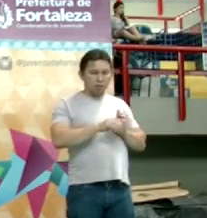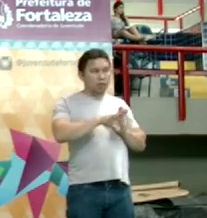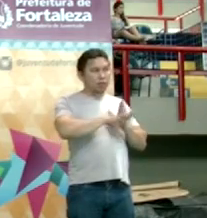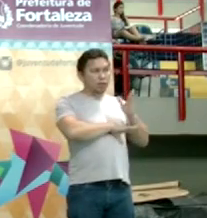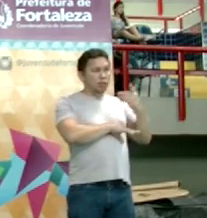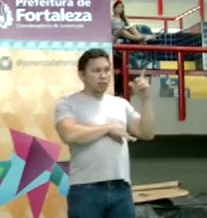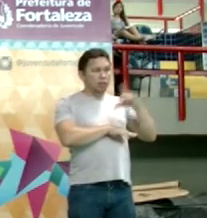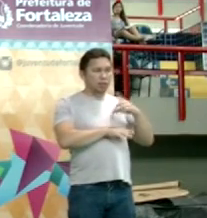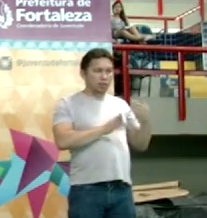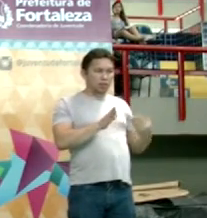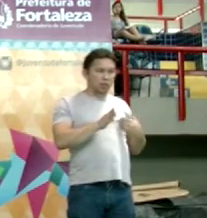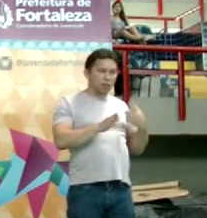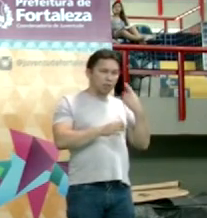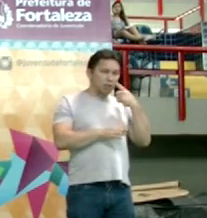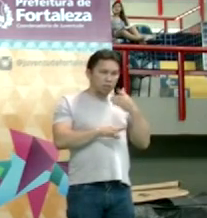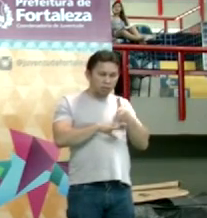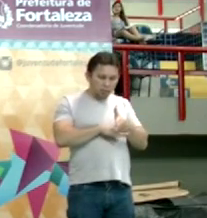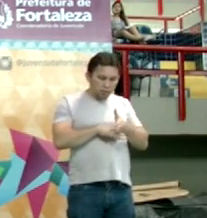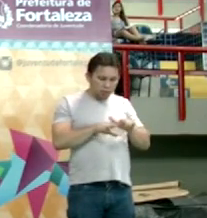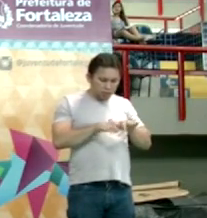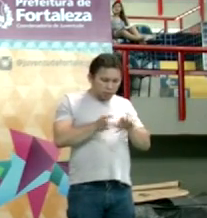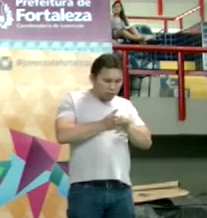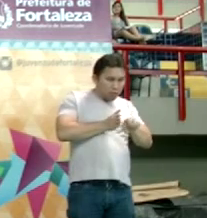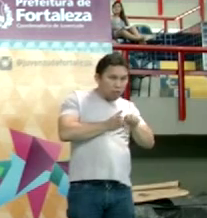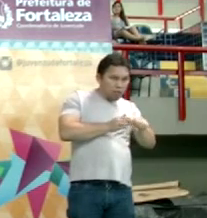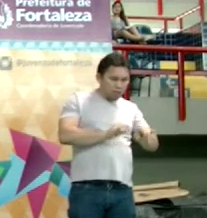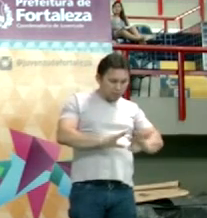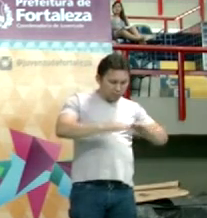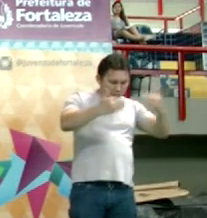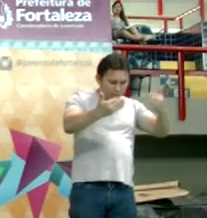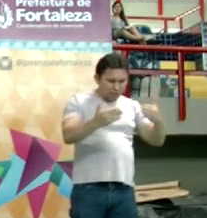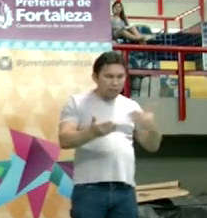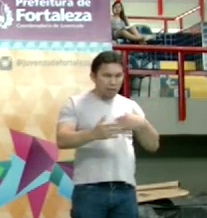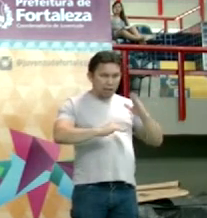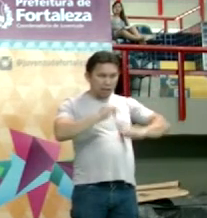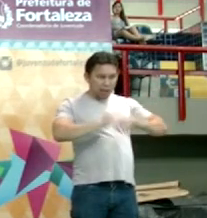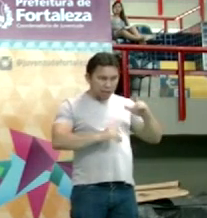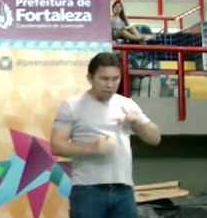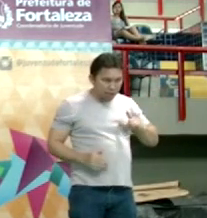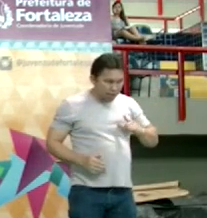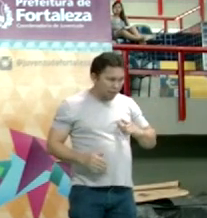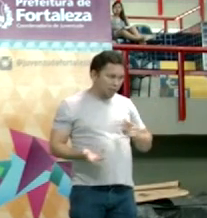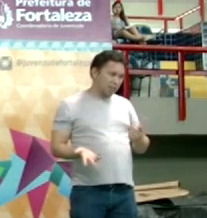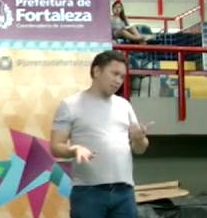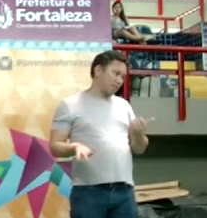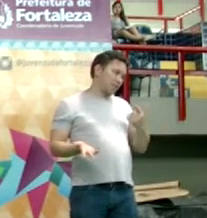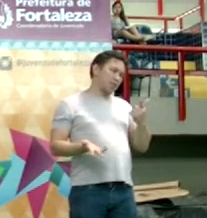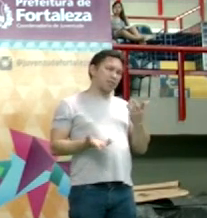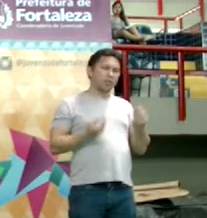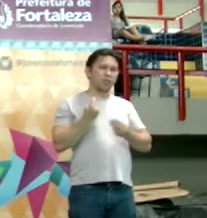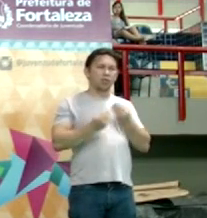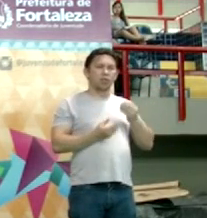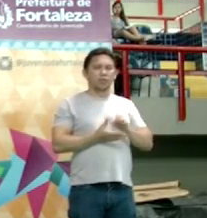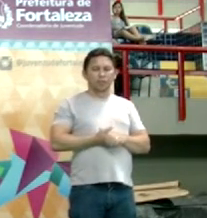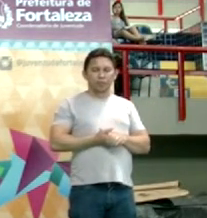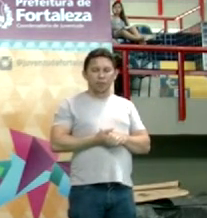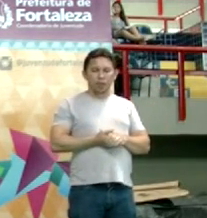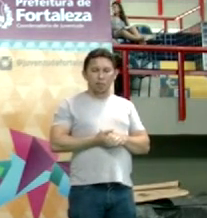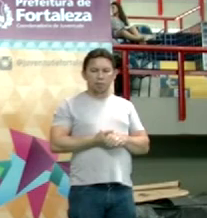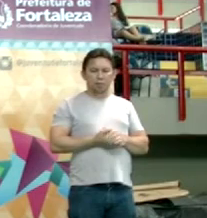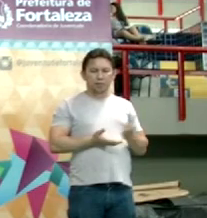já tinha. Aí você entrava lá no século XIX, no seu Google, lá no seu notebook e já baixava a técnica, é? Erciliano, como é que com técnica